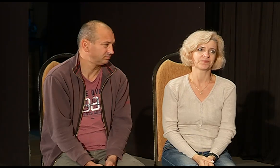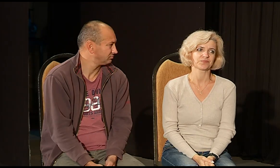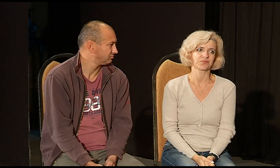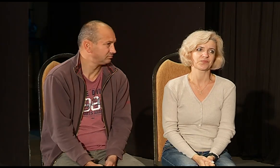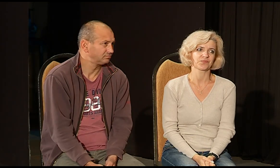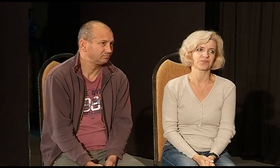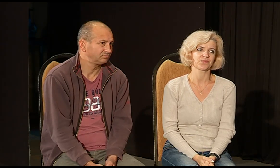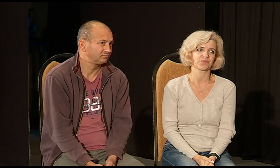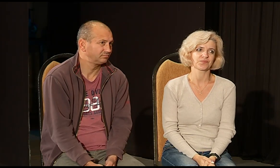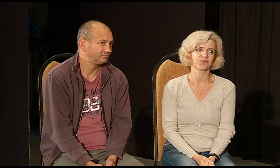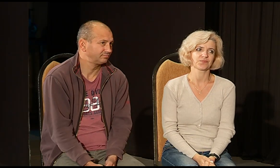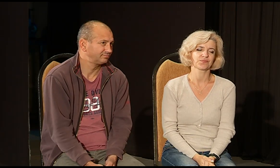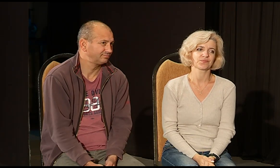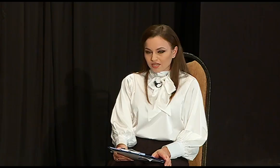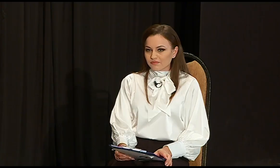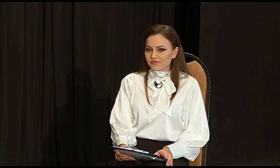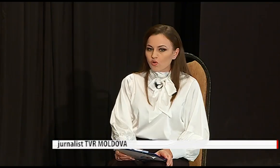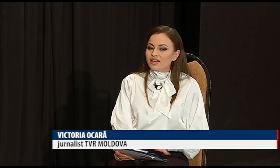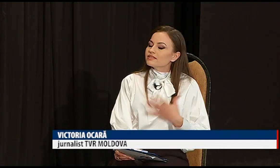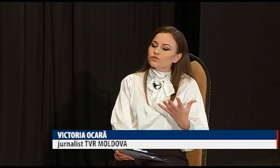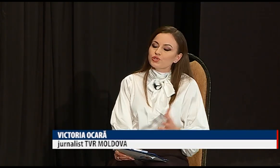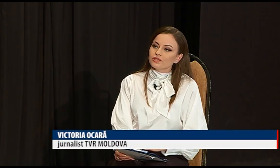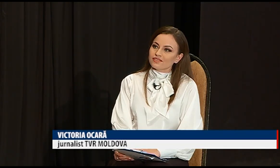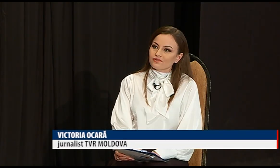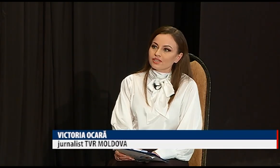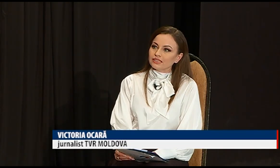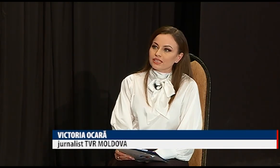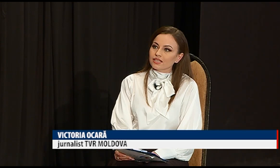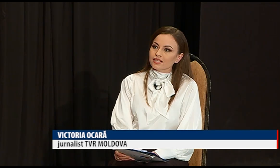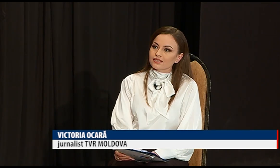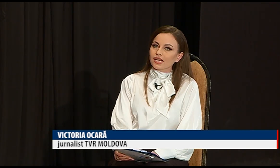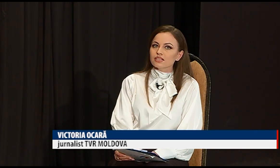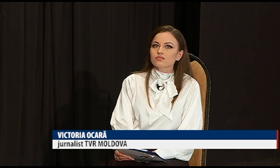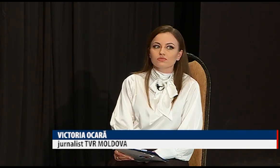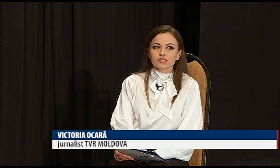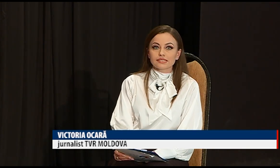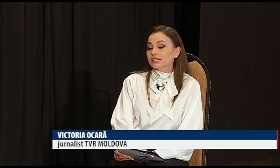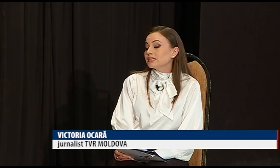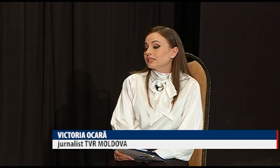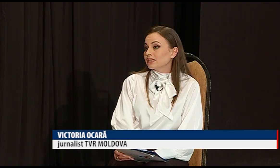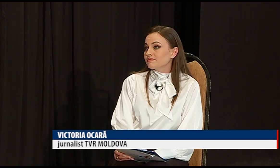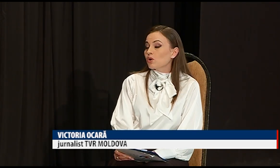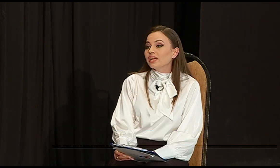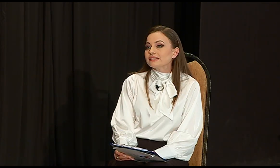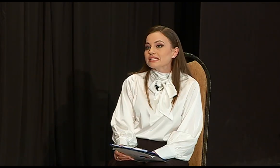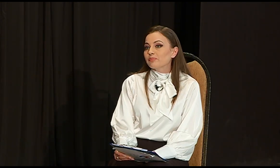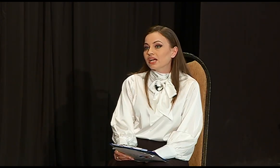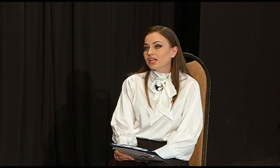de un respect, o stimă. Cum ați reușit să vă integrați? Care sunt secretele sau lecțiile pe care